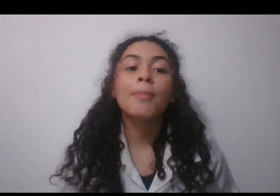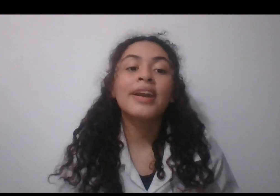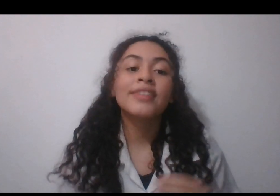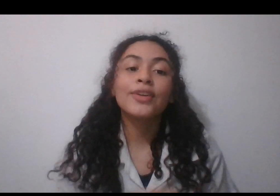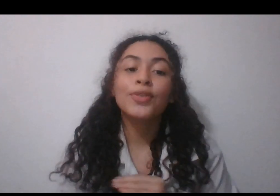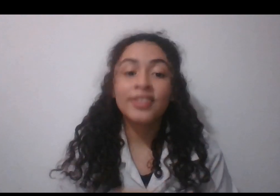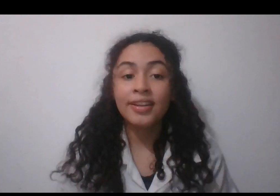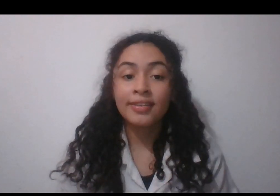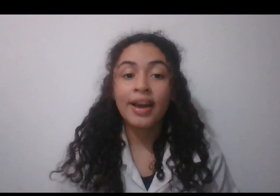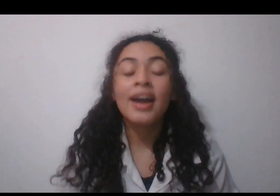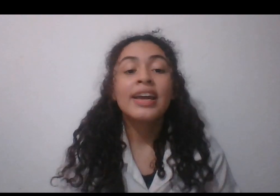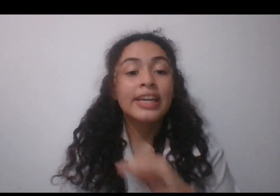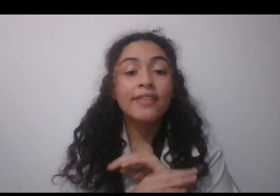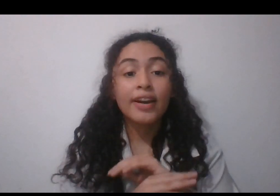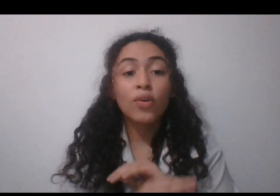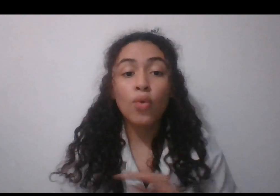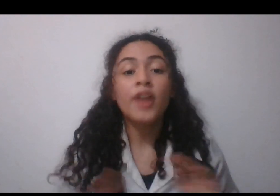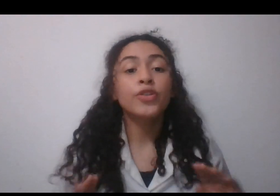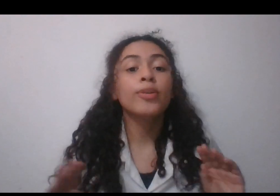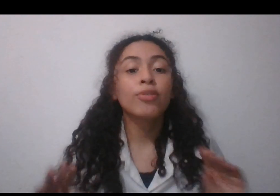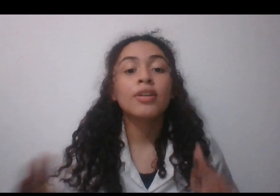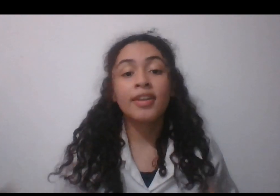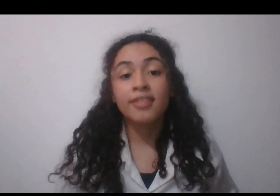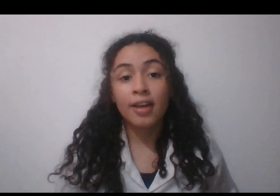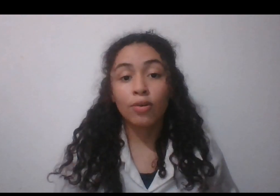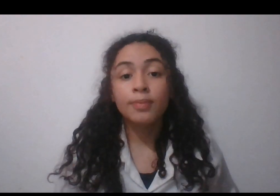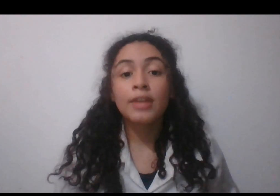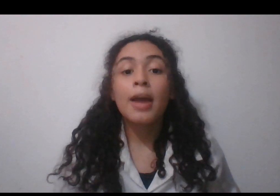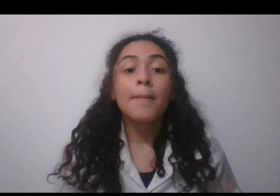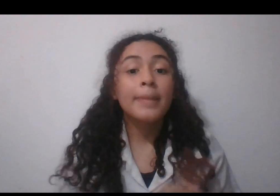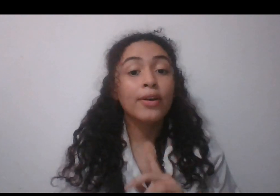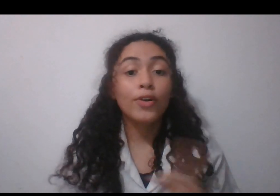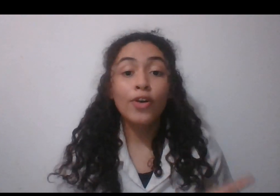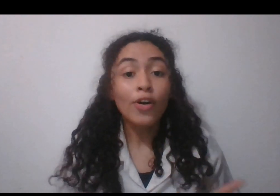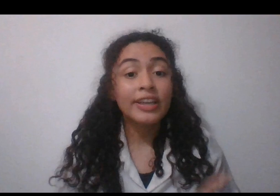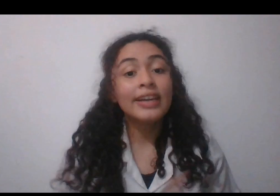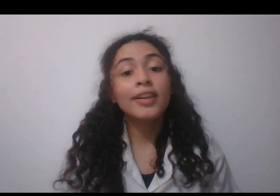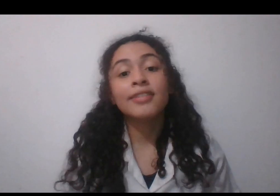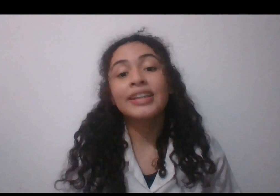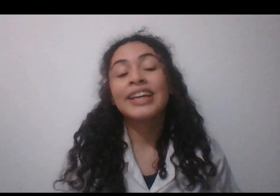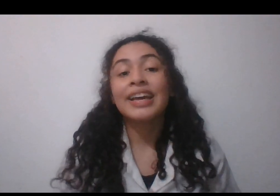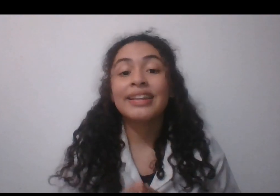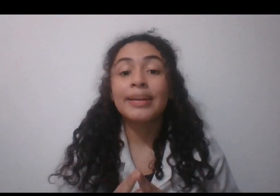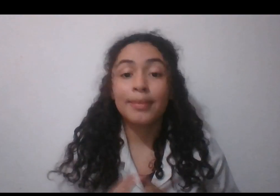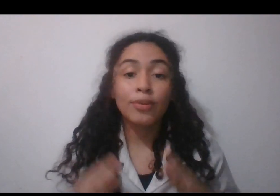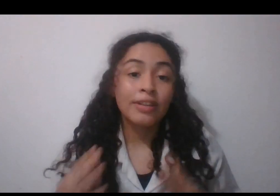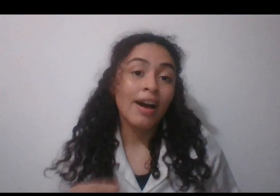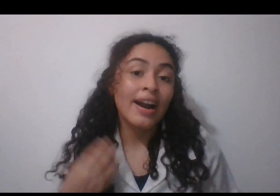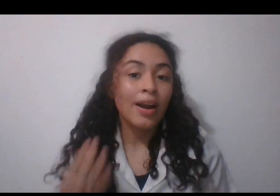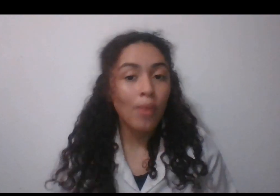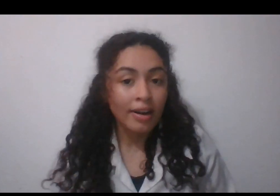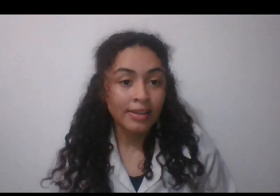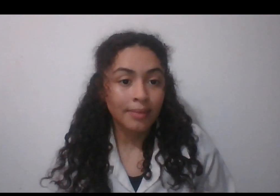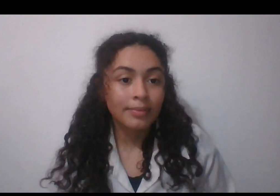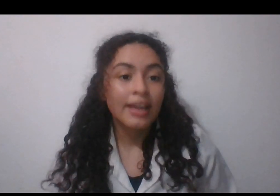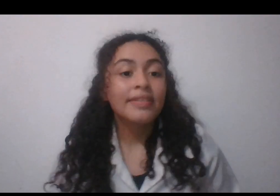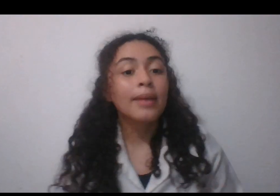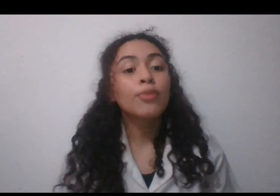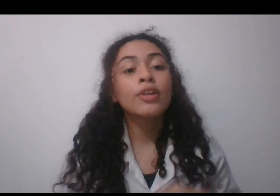para hacer conciencia y ver cuánto hemos avanzado, pero no quiere decir que debemos de bajar la guardia. Debemos de